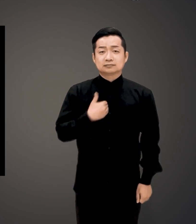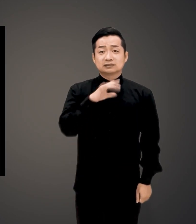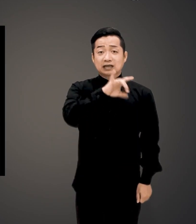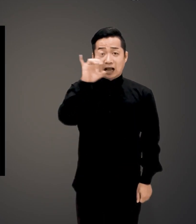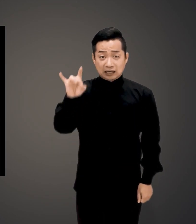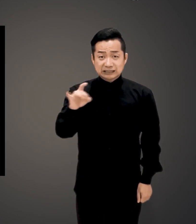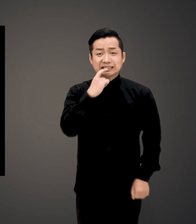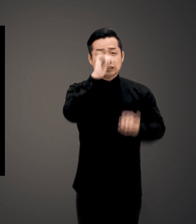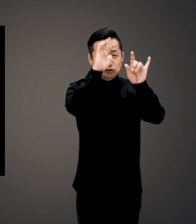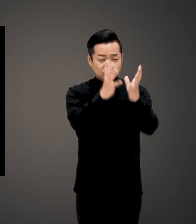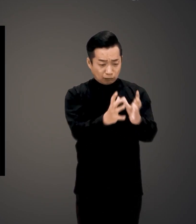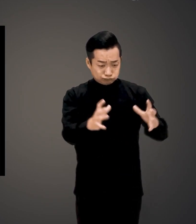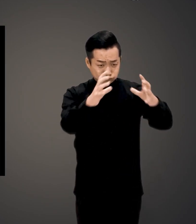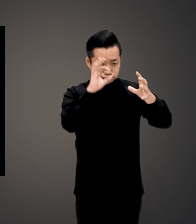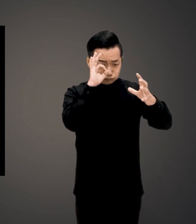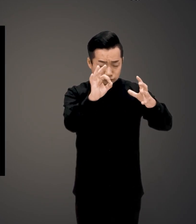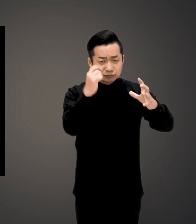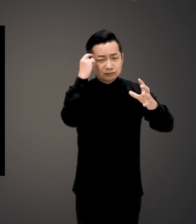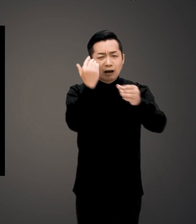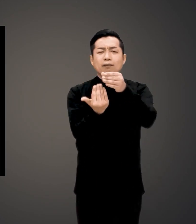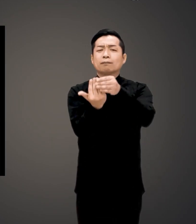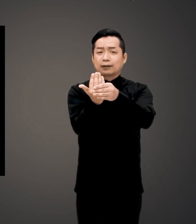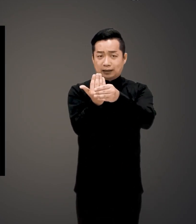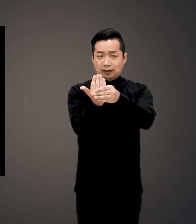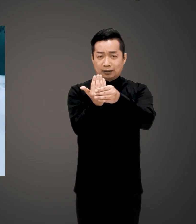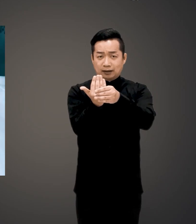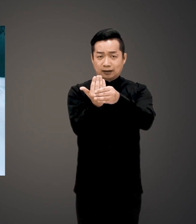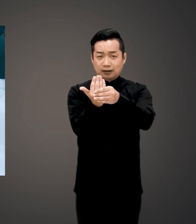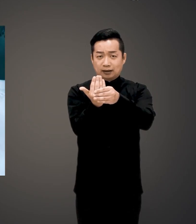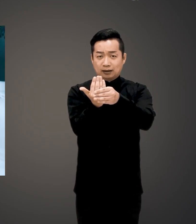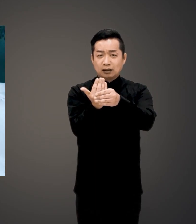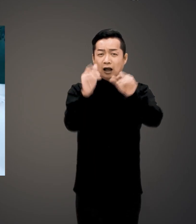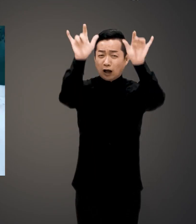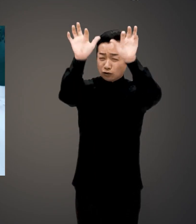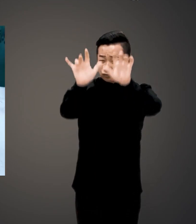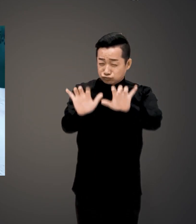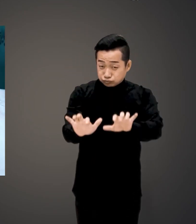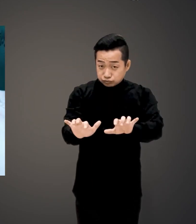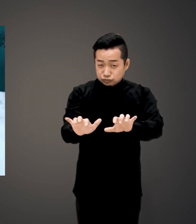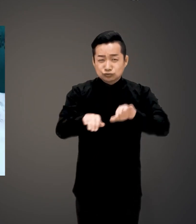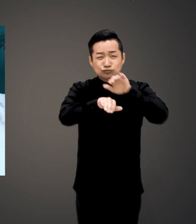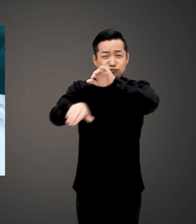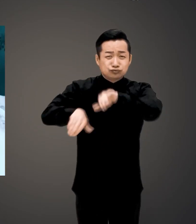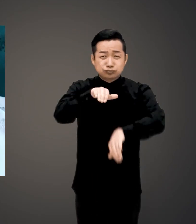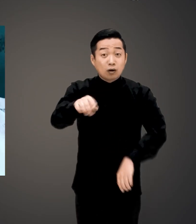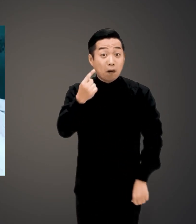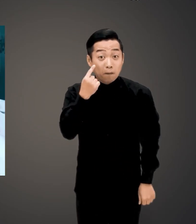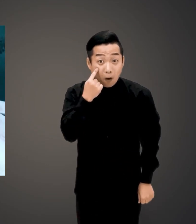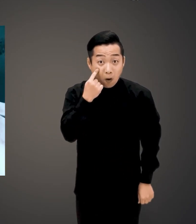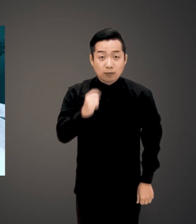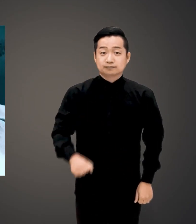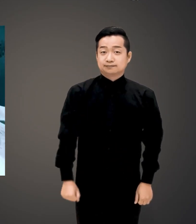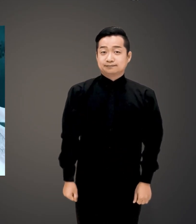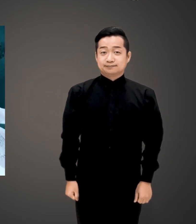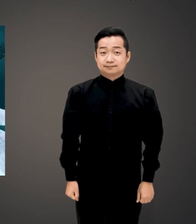난 가끔 스노글로브를 보면 이런 생각을 해. 눈 속을 헤엄쳐볼까?